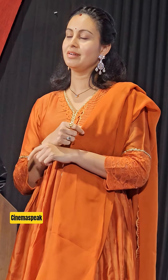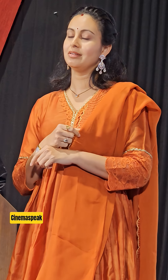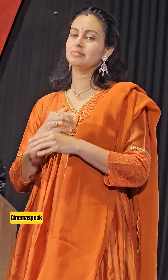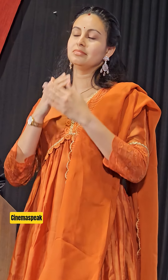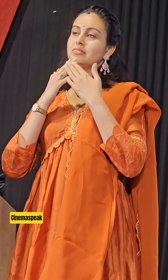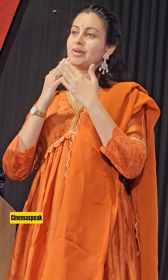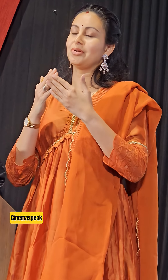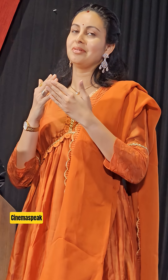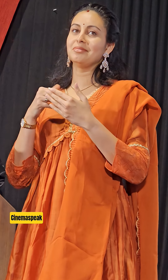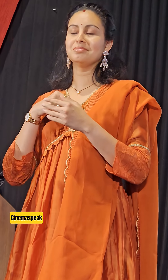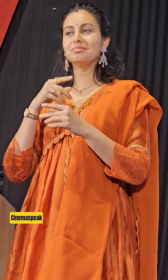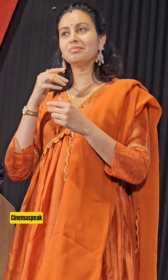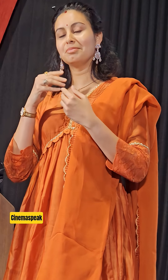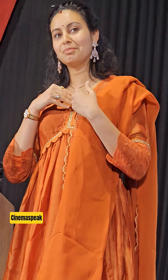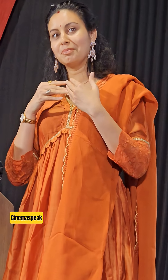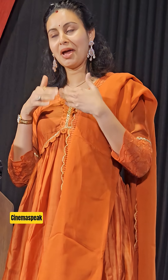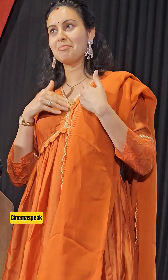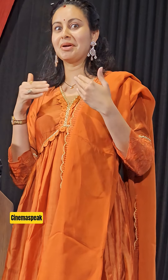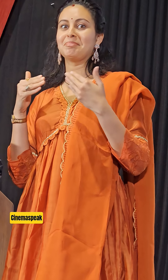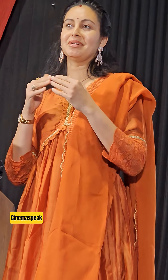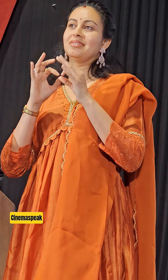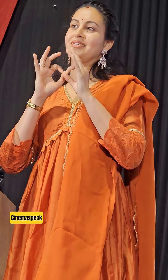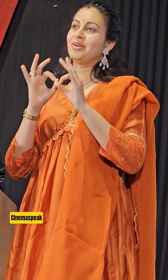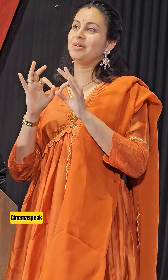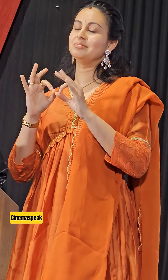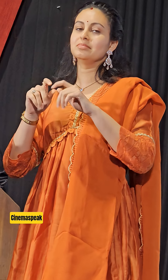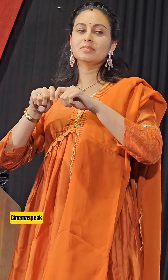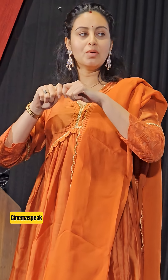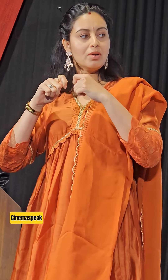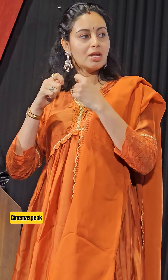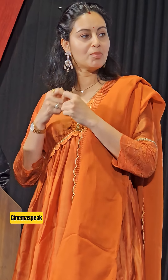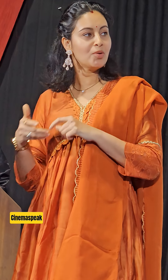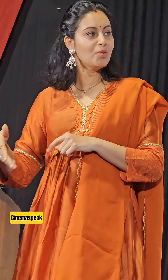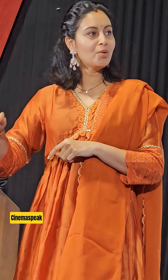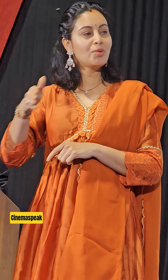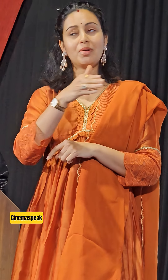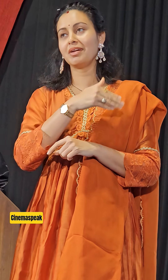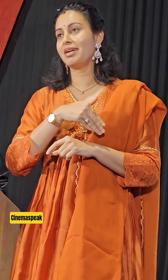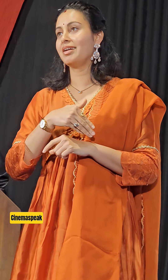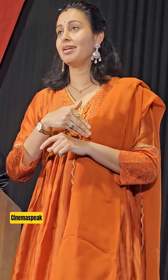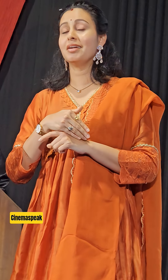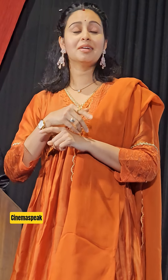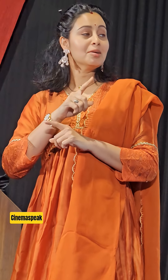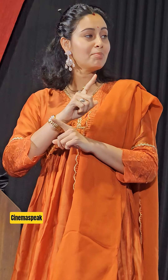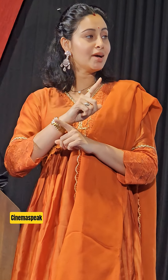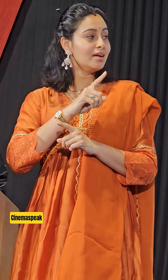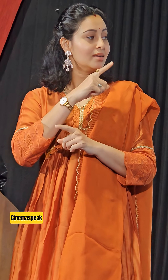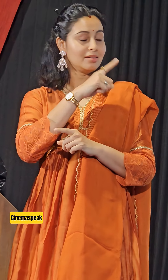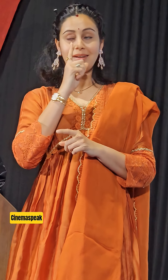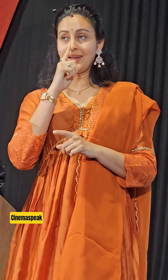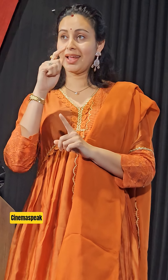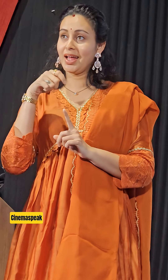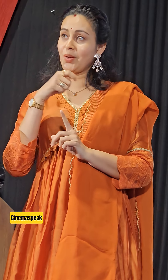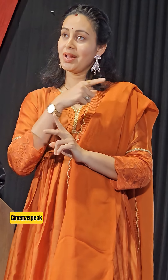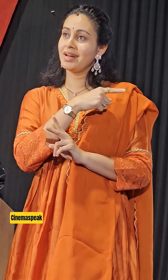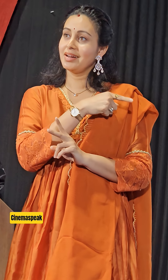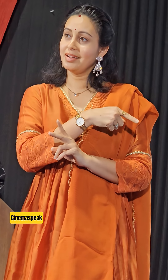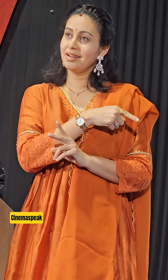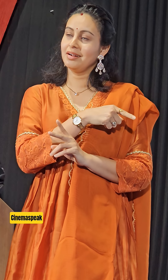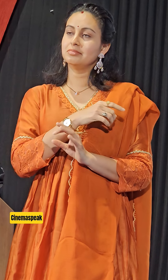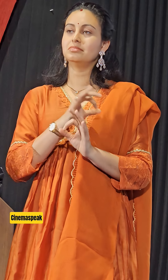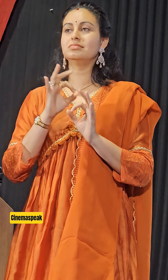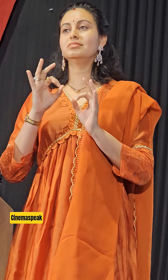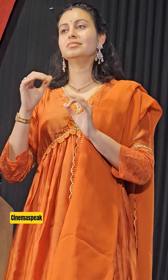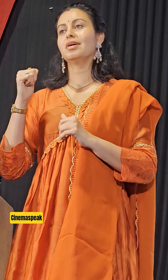தென் நெக்ஸ்ட் தேங்க்ஸ் இஸ் டு த கௌதம் சார். ஸோ அவரோட ஒர்க் பண்ணது ப்ளஸ் என்டையர்